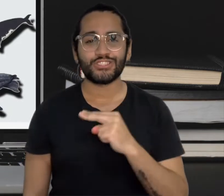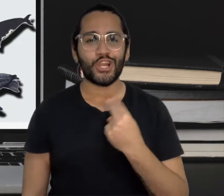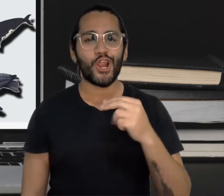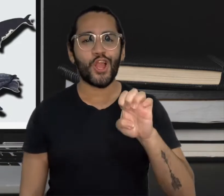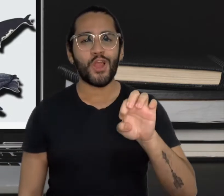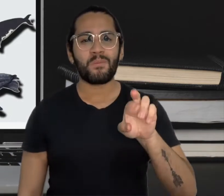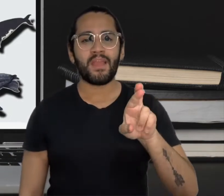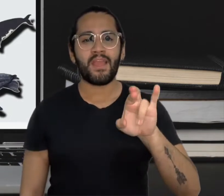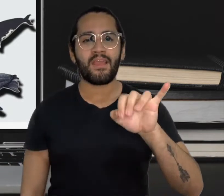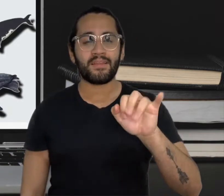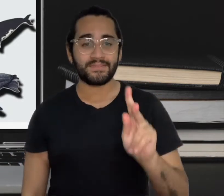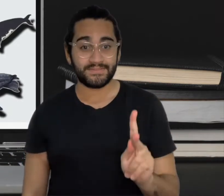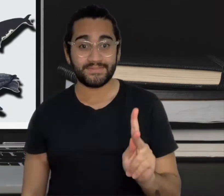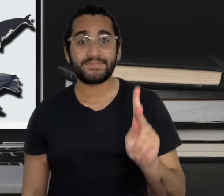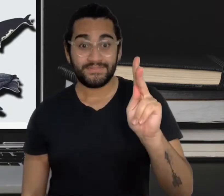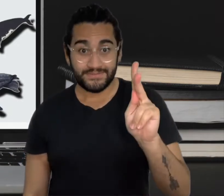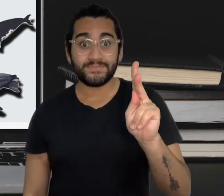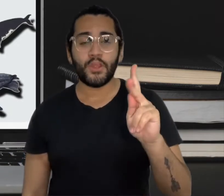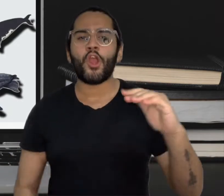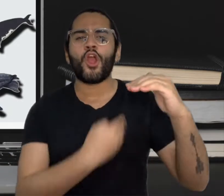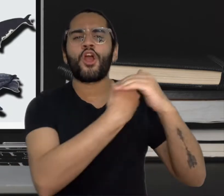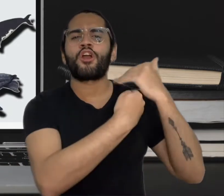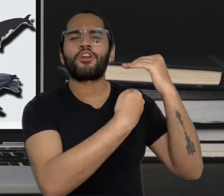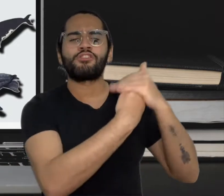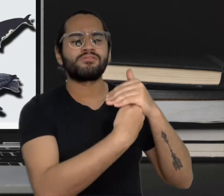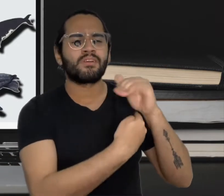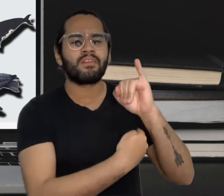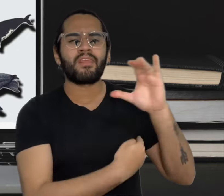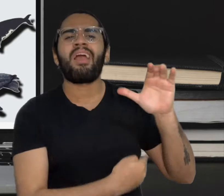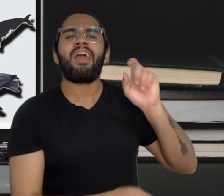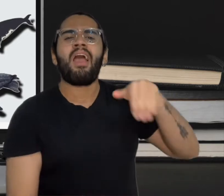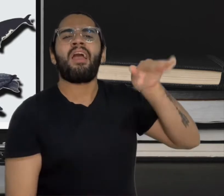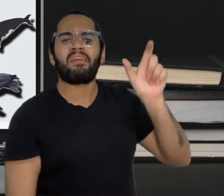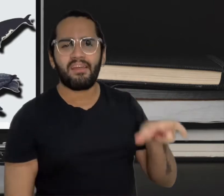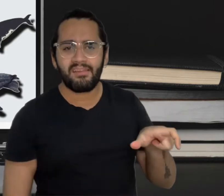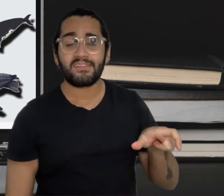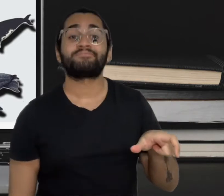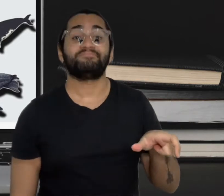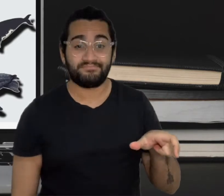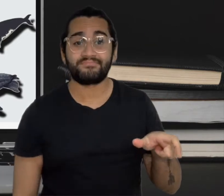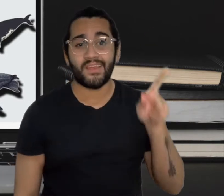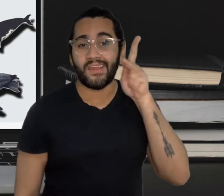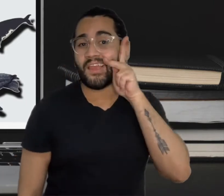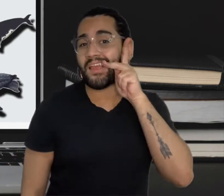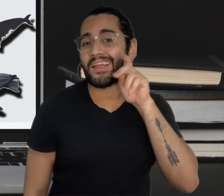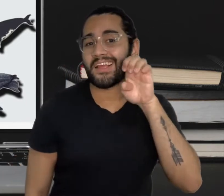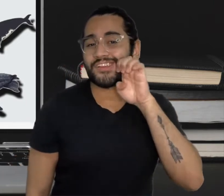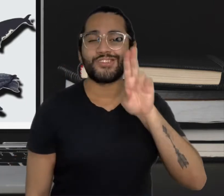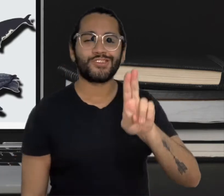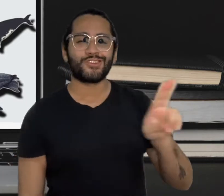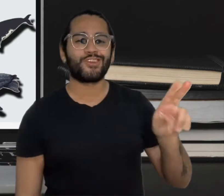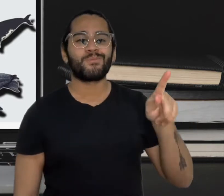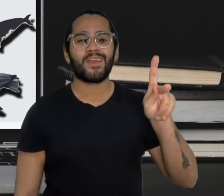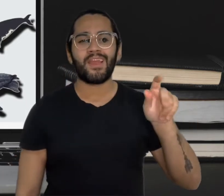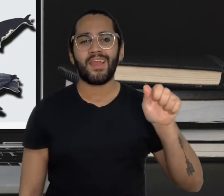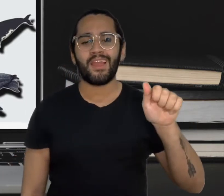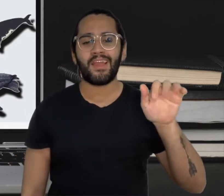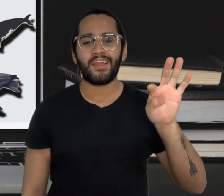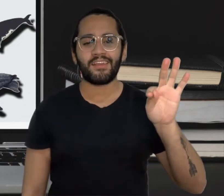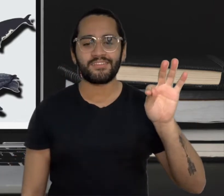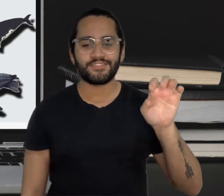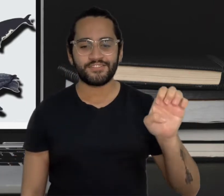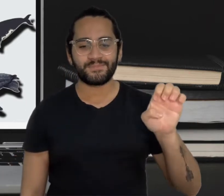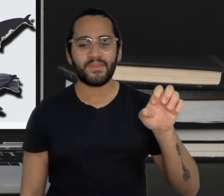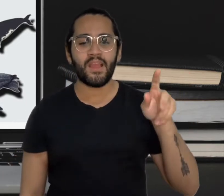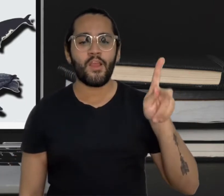Este é o meu sinal e o meu nome é Eric. A minha orientadora de iniciação científica é a professora Cat. O